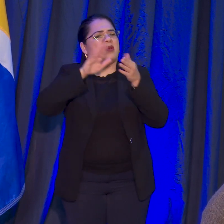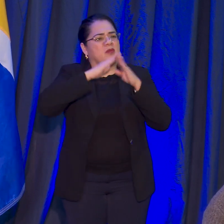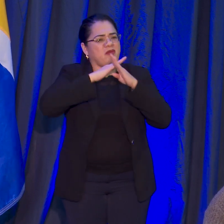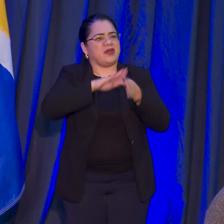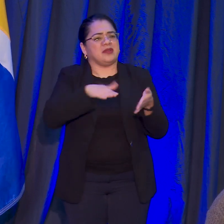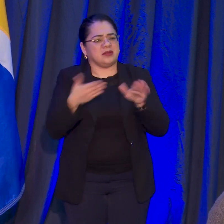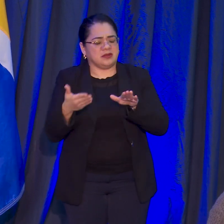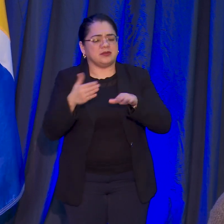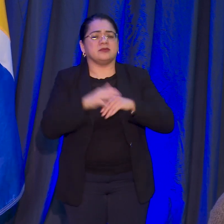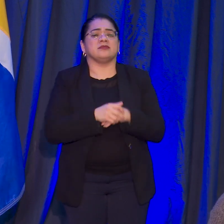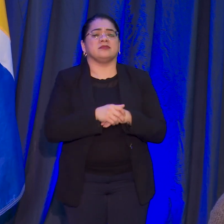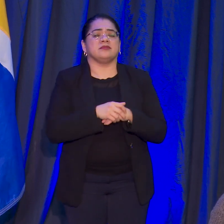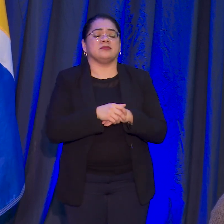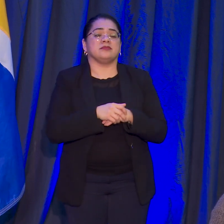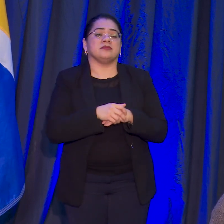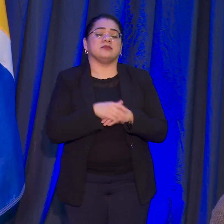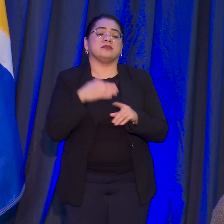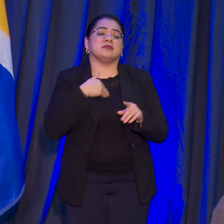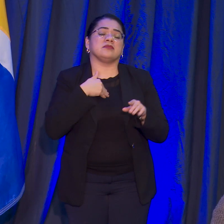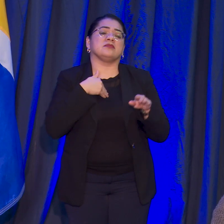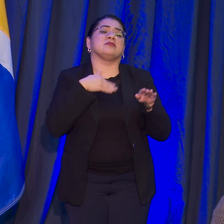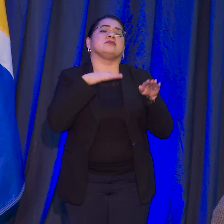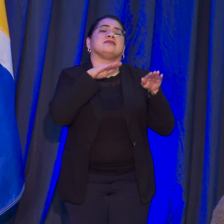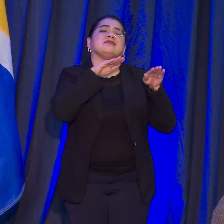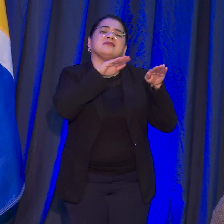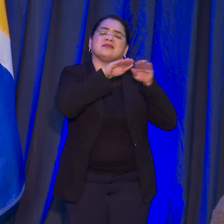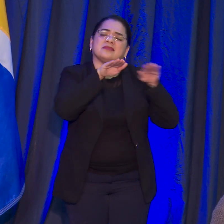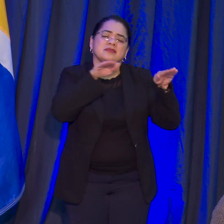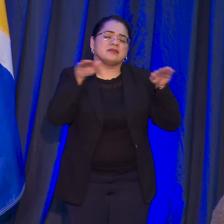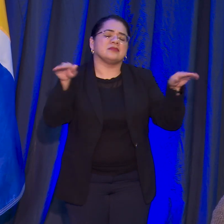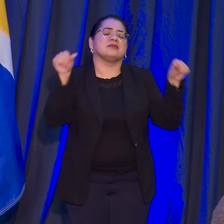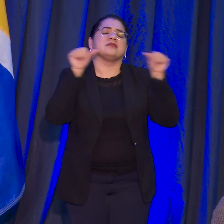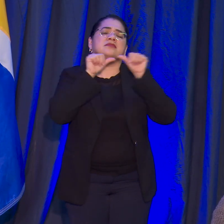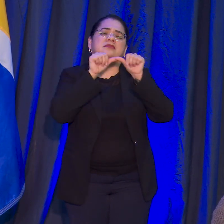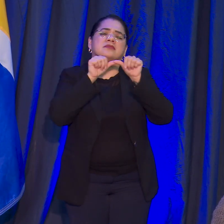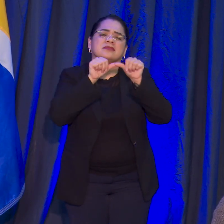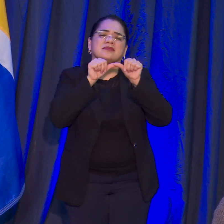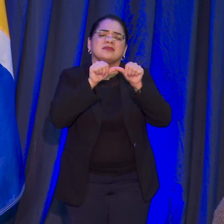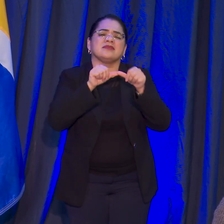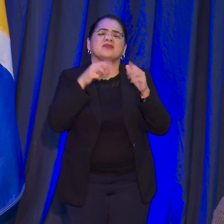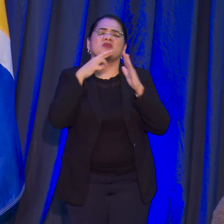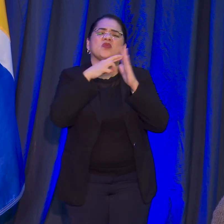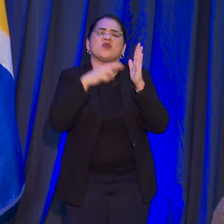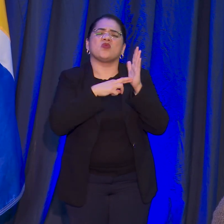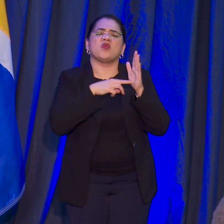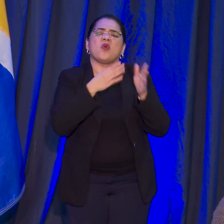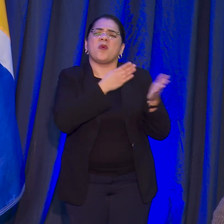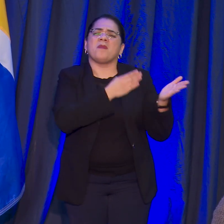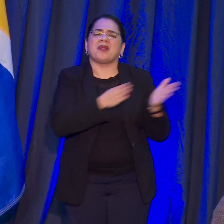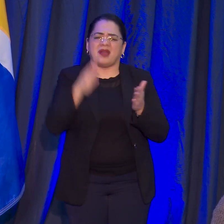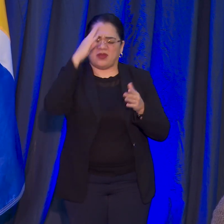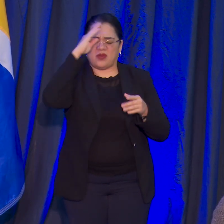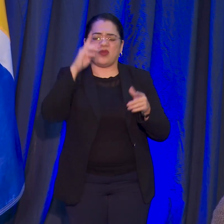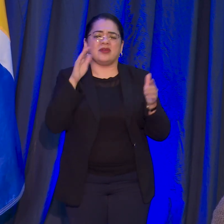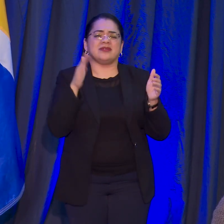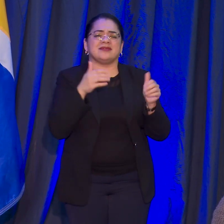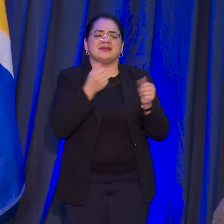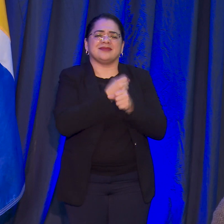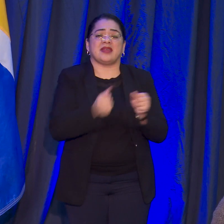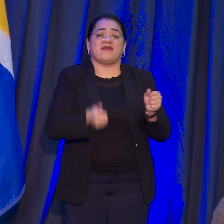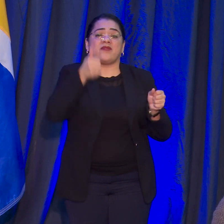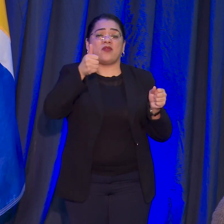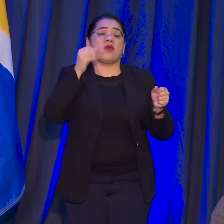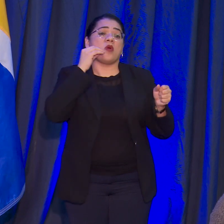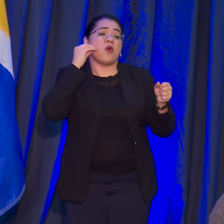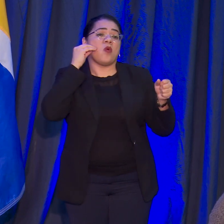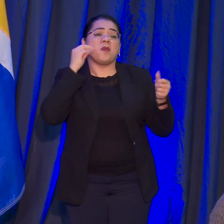Por eso es que le recordamos que todos tenemos que seguir las reglas de Safer at Home, que quiere decir más seguro en casa,